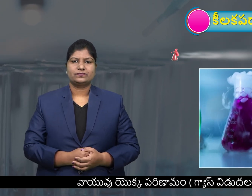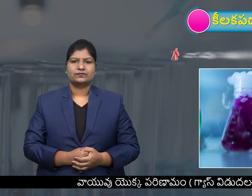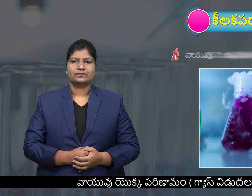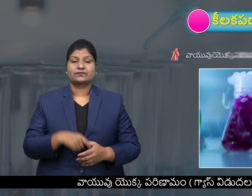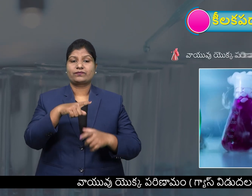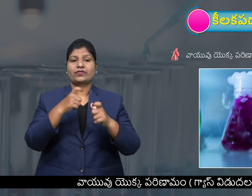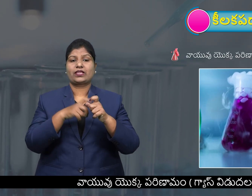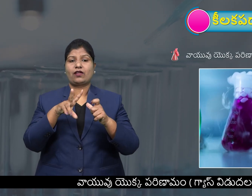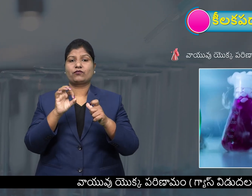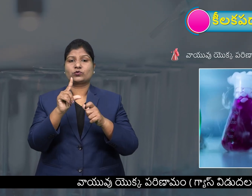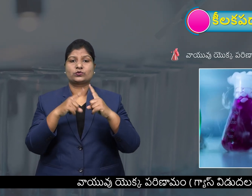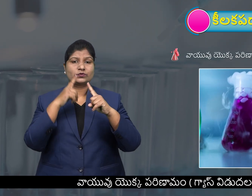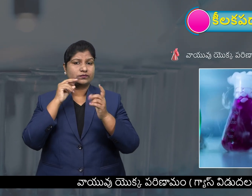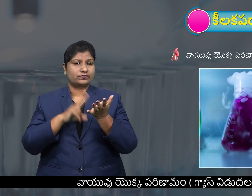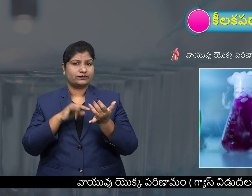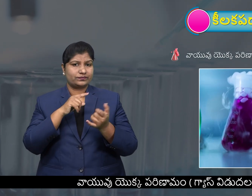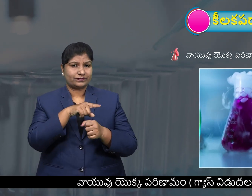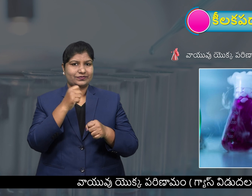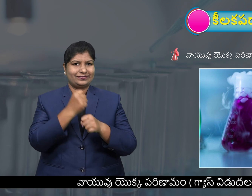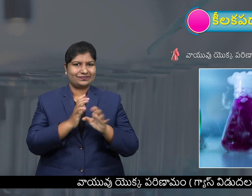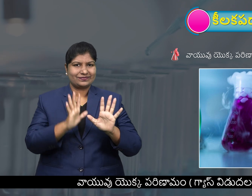వాయువు యొక్క పరిణామం, గ్యాస్ విడుదల.